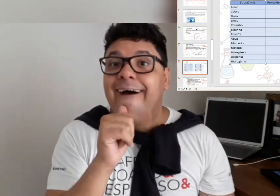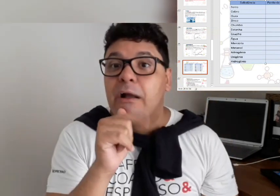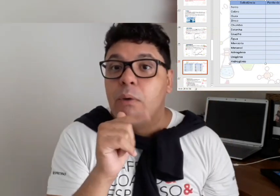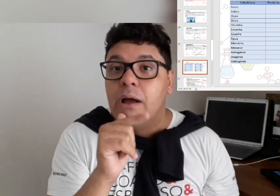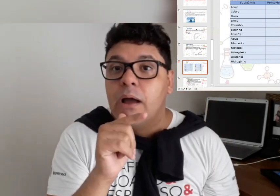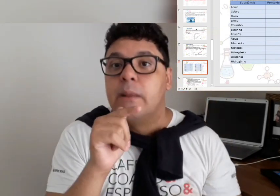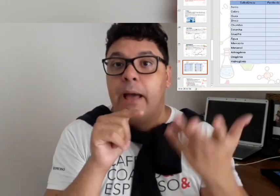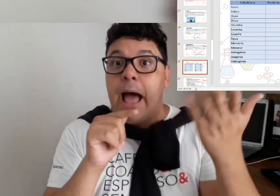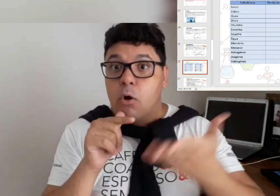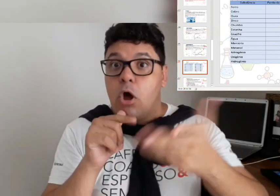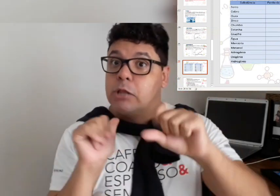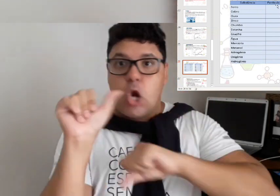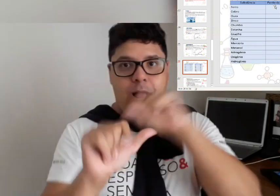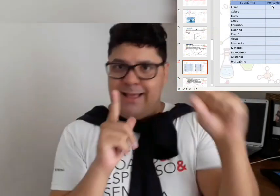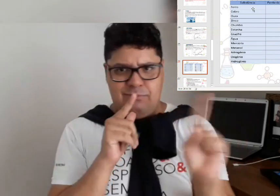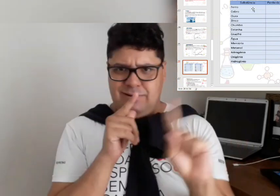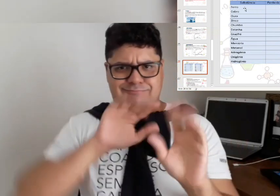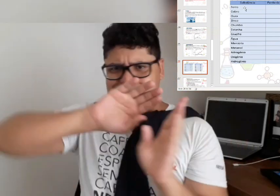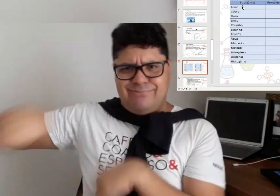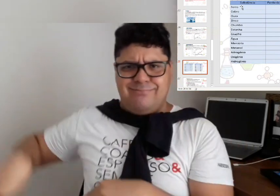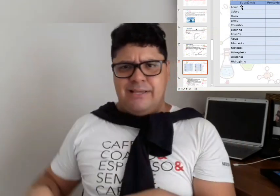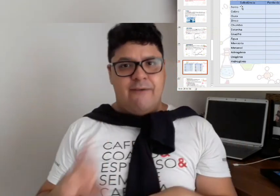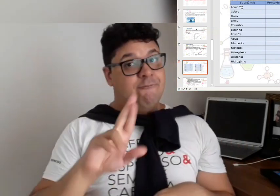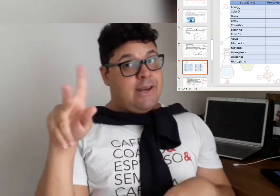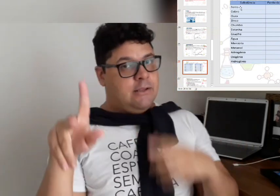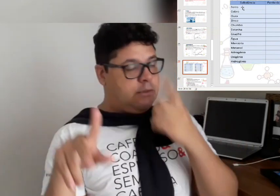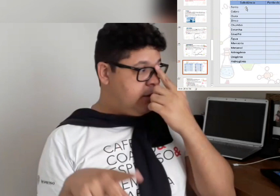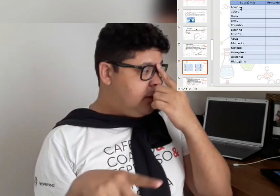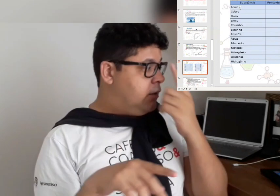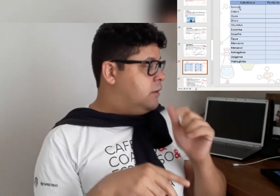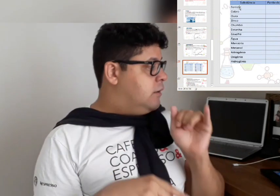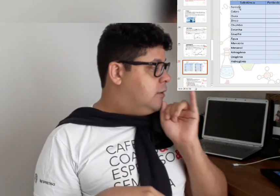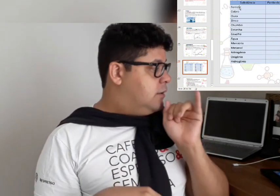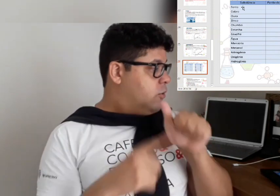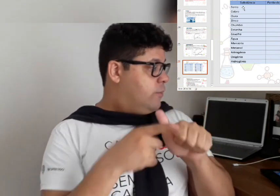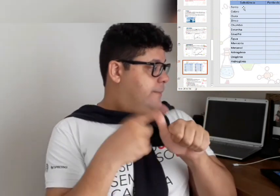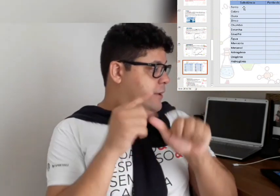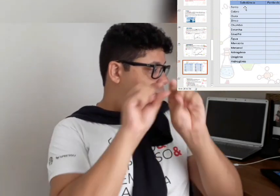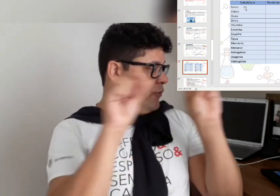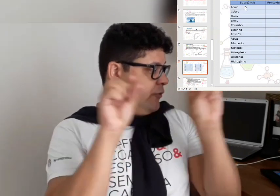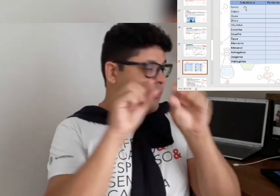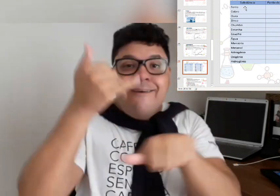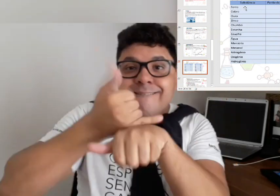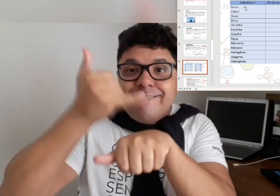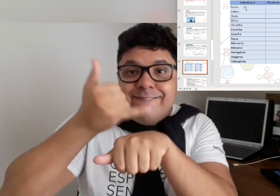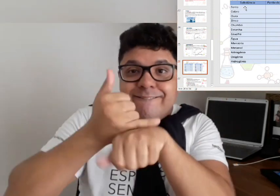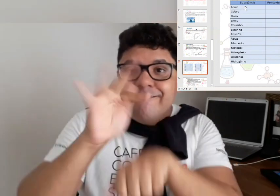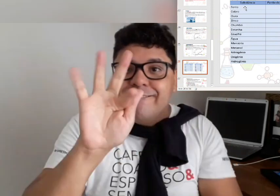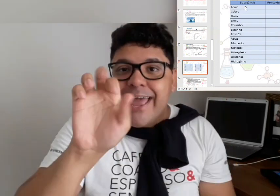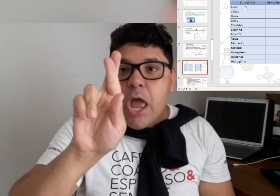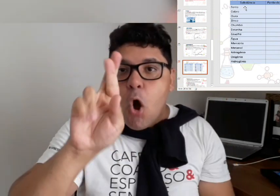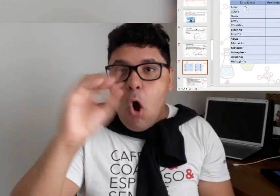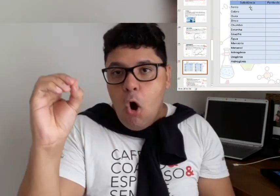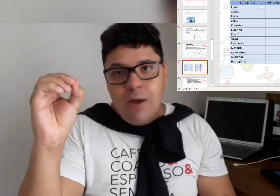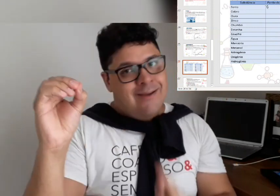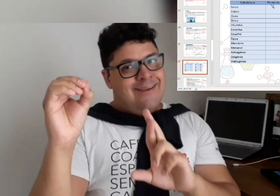Então, olha lá, duas tabelinhas lindinhas. Então, a primeira substância que a gente tem aqui, o ferro. Então, quais os dados que a gente tem